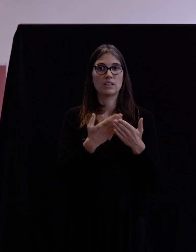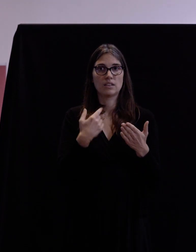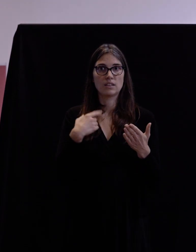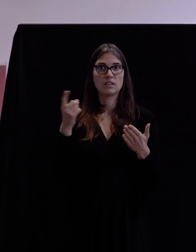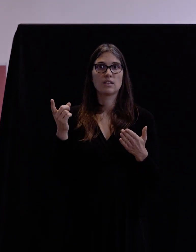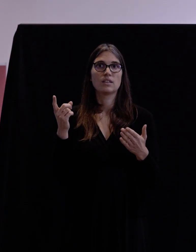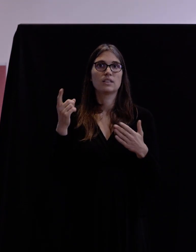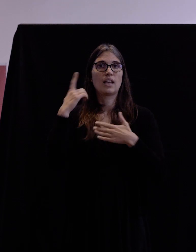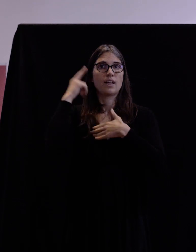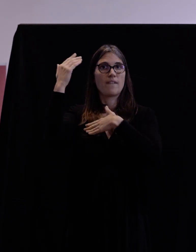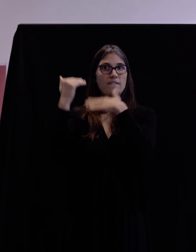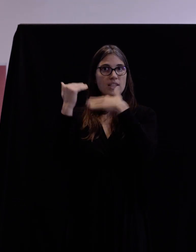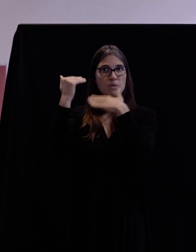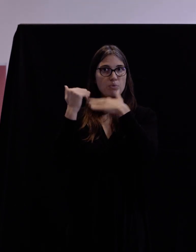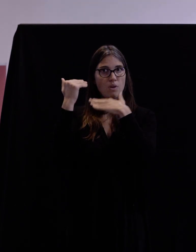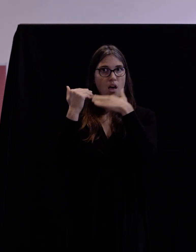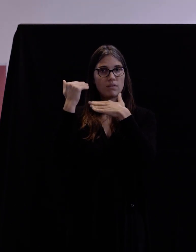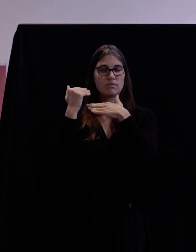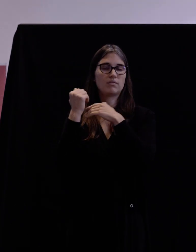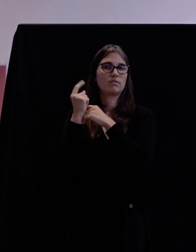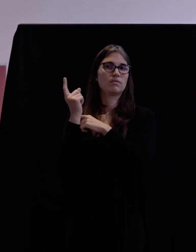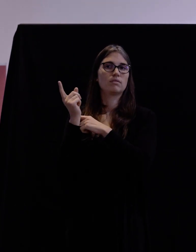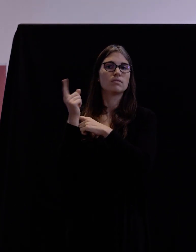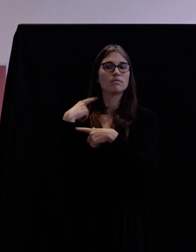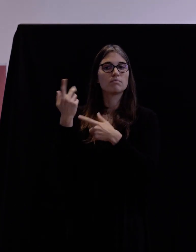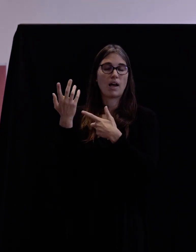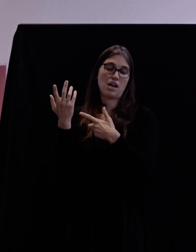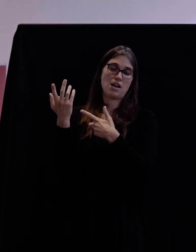du vestibule. Et entre autres, il a pour fonction